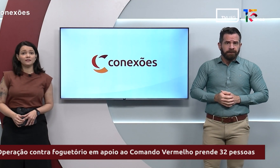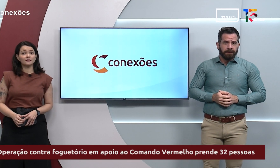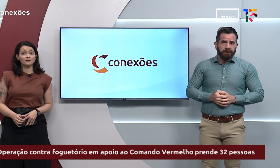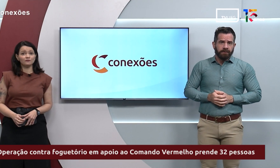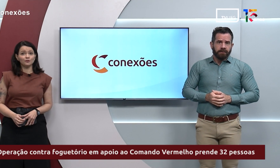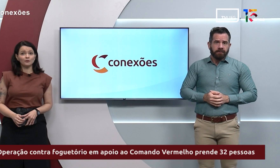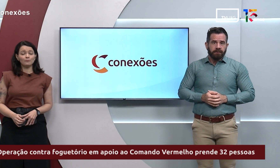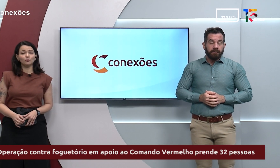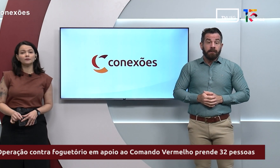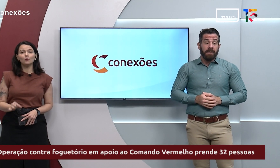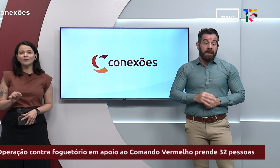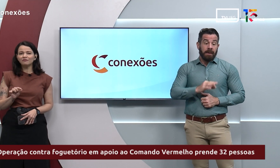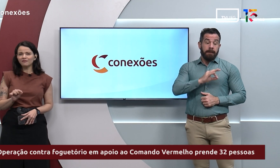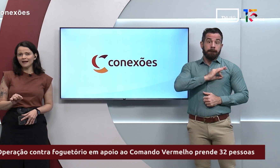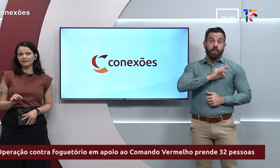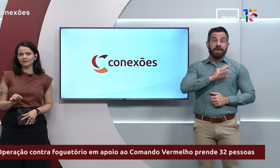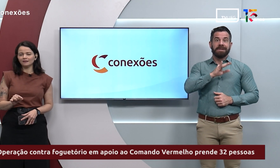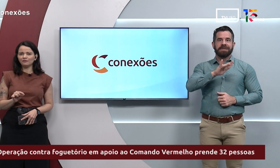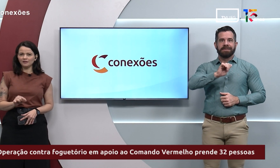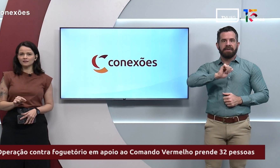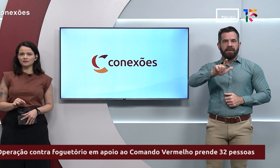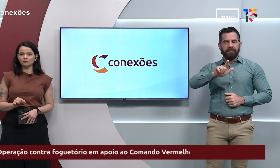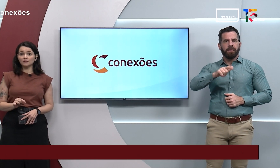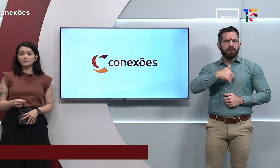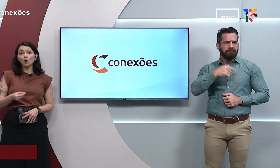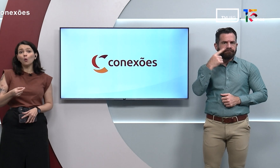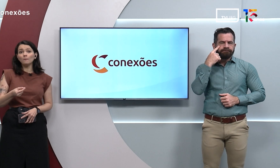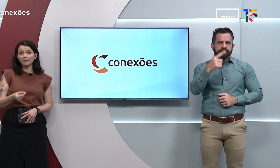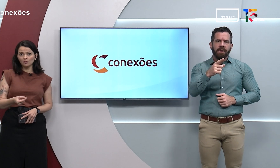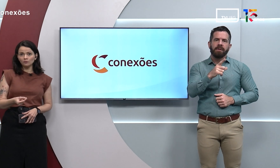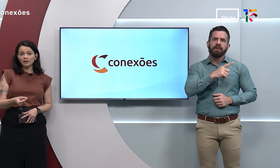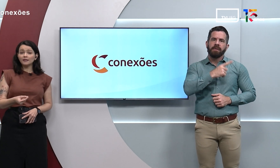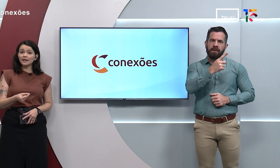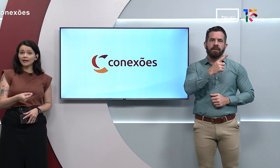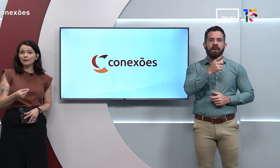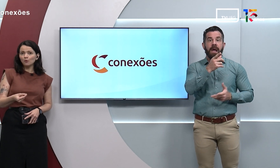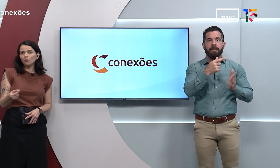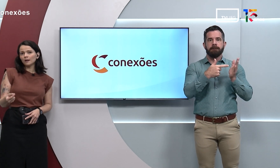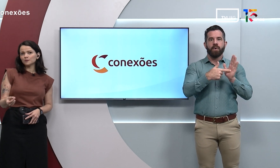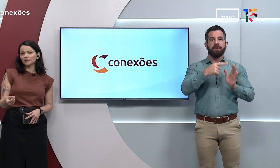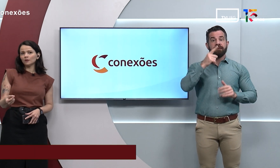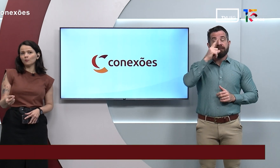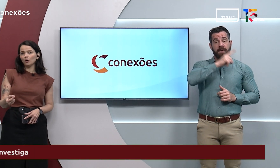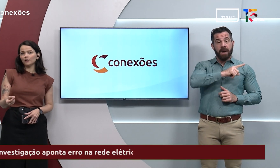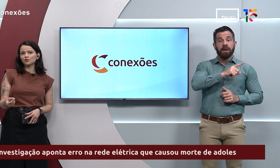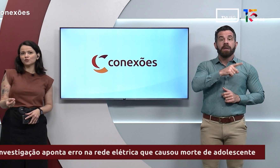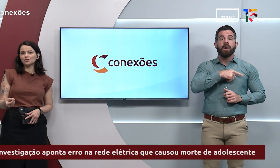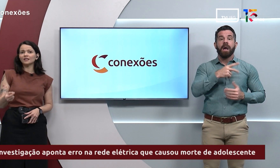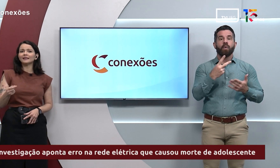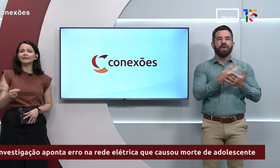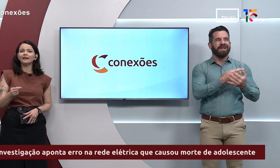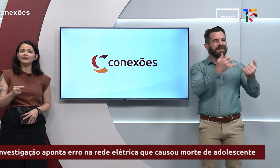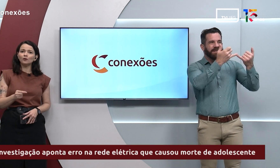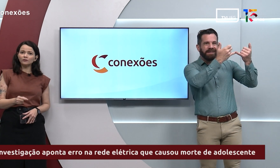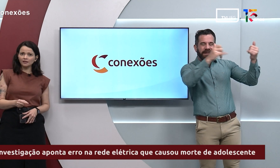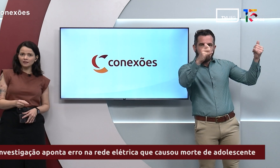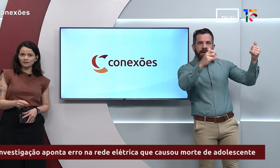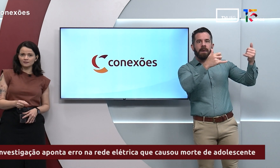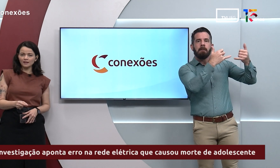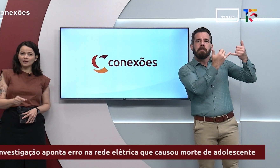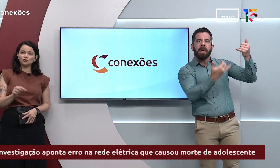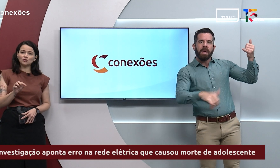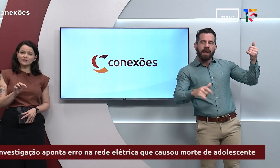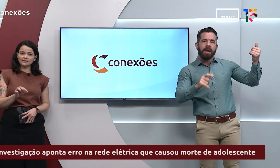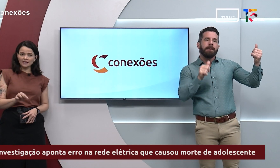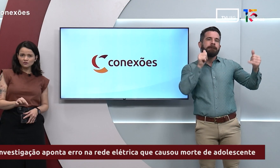Bom, e a Polícia Civil aponta uma falha na fiação que se rompeu e acabou causando a morte de Nathalie